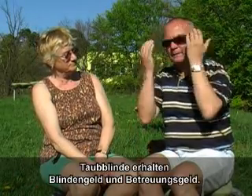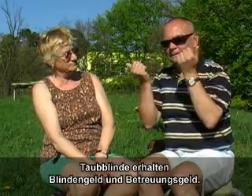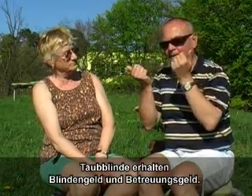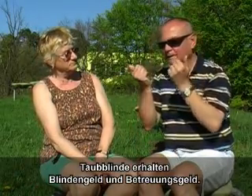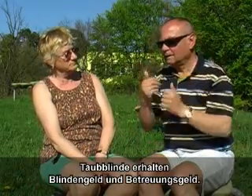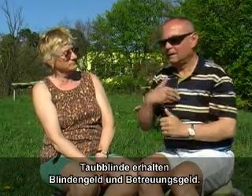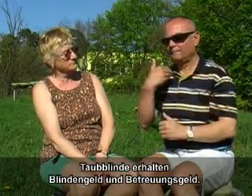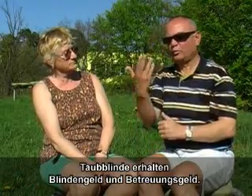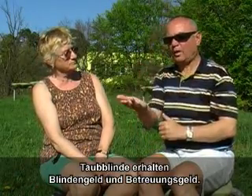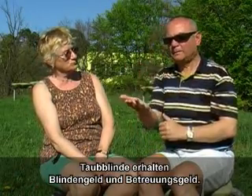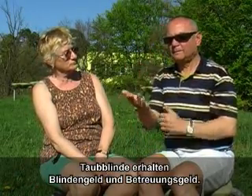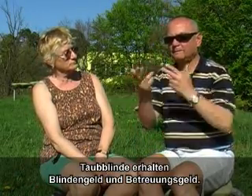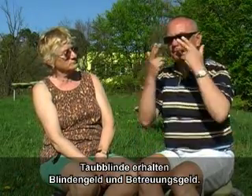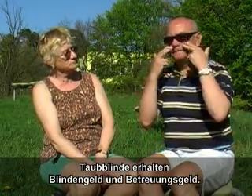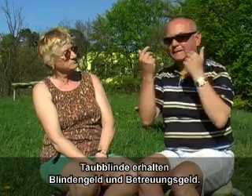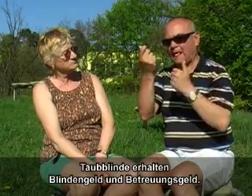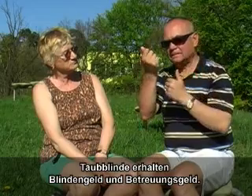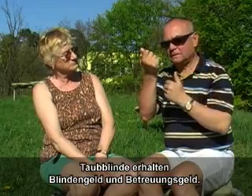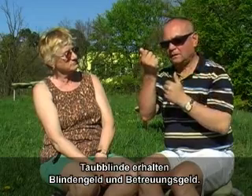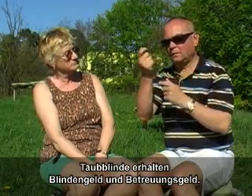Taubblinde erhalten Blindengeld und Betreuungsgeld.